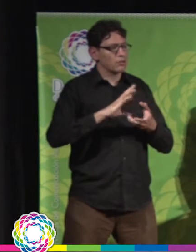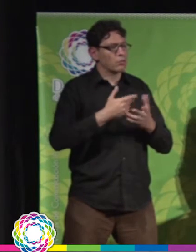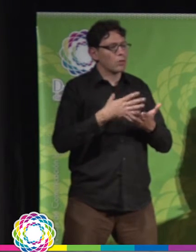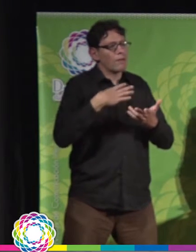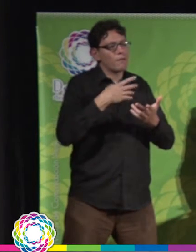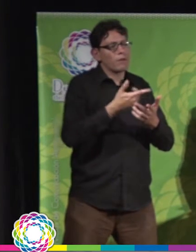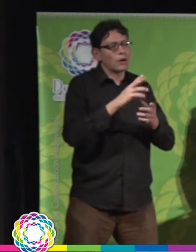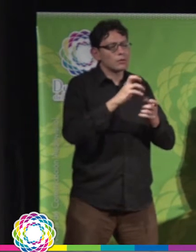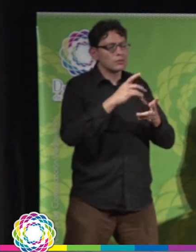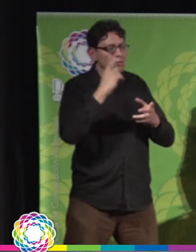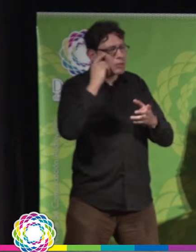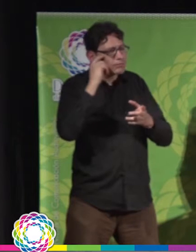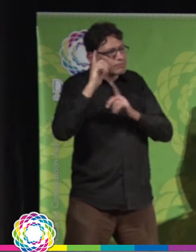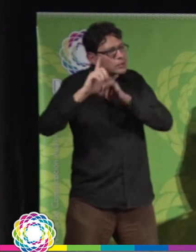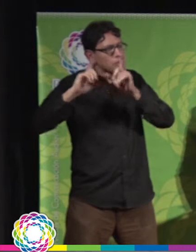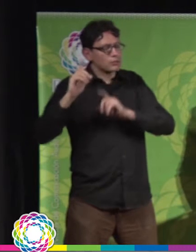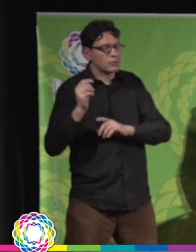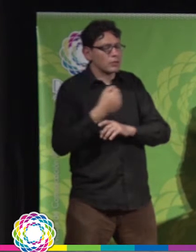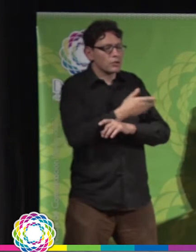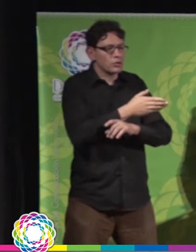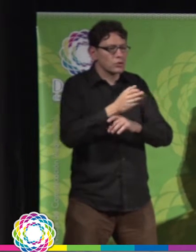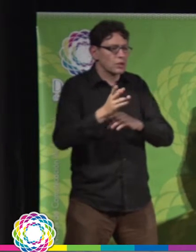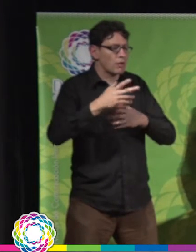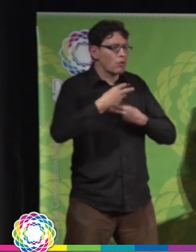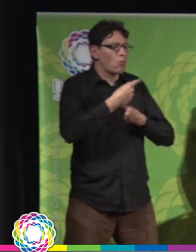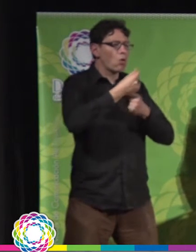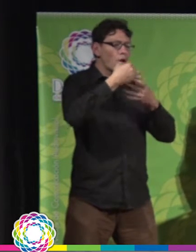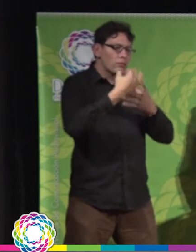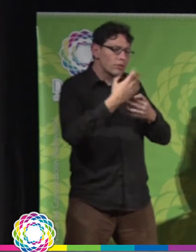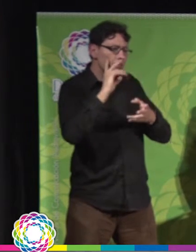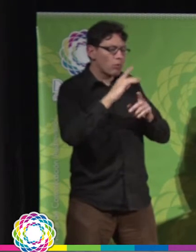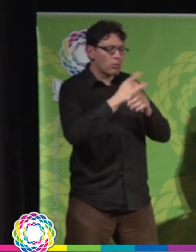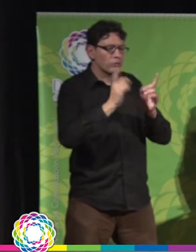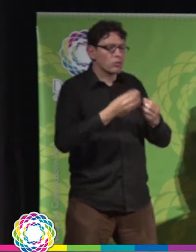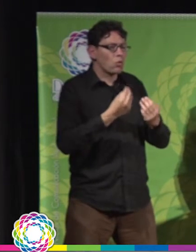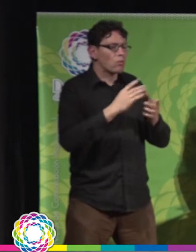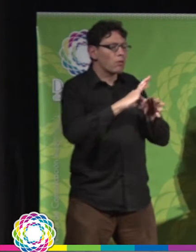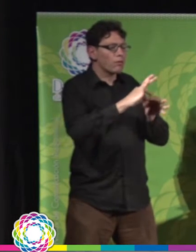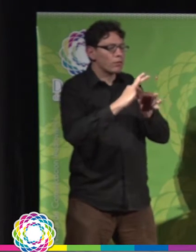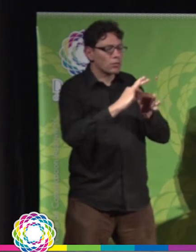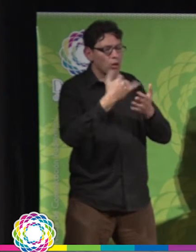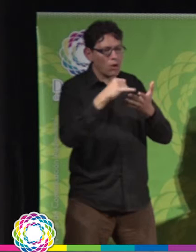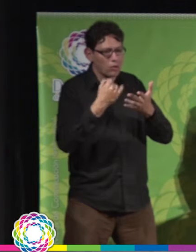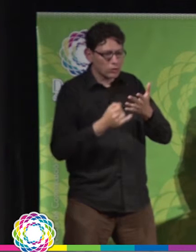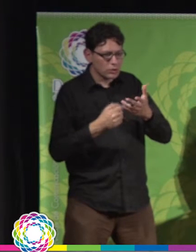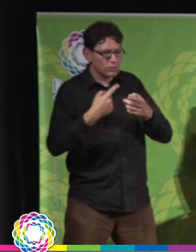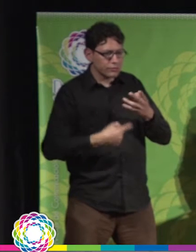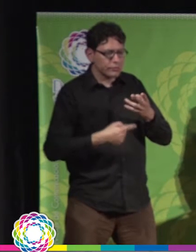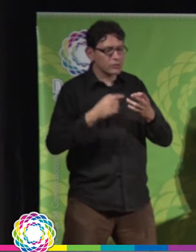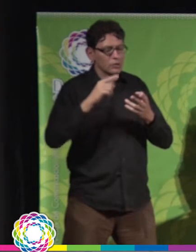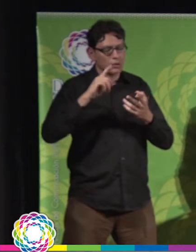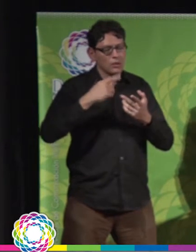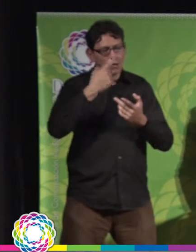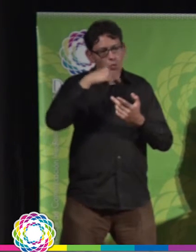faltante al imaginario social de lo que debe ser un docente y vinculado con las faltas del docente, y por